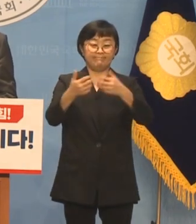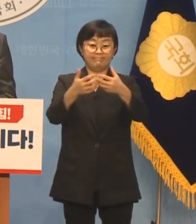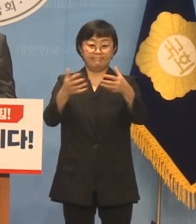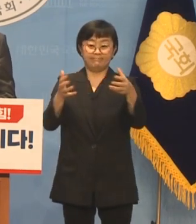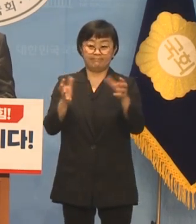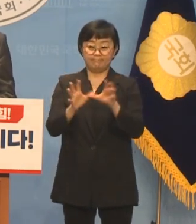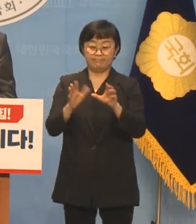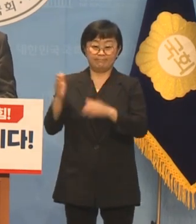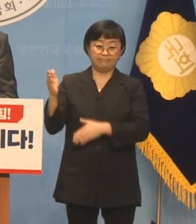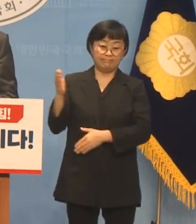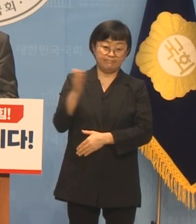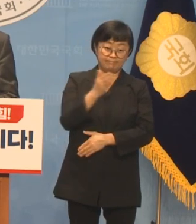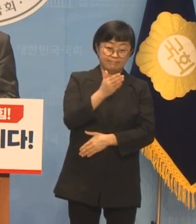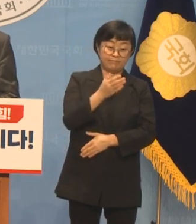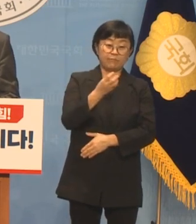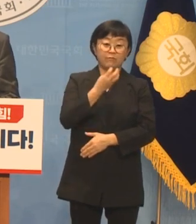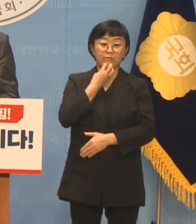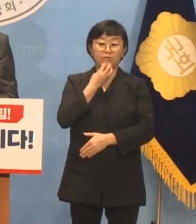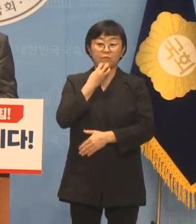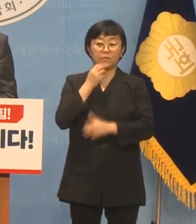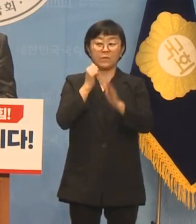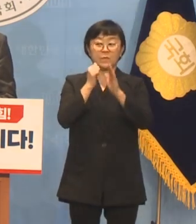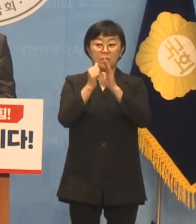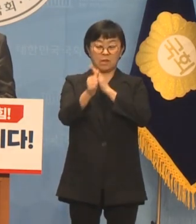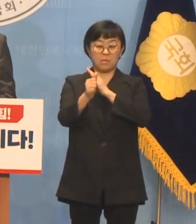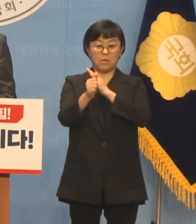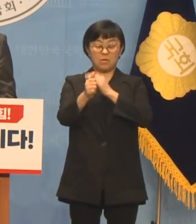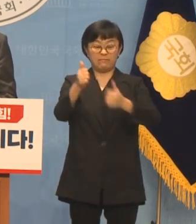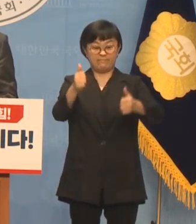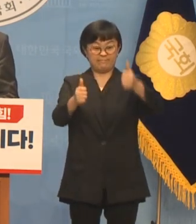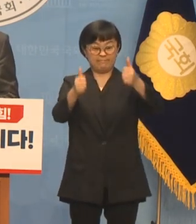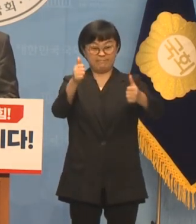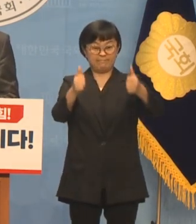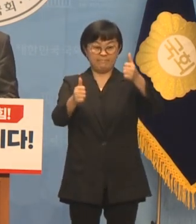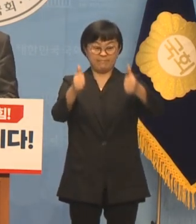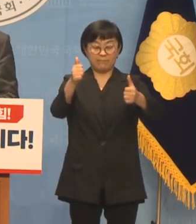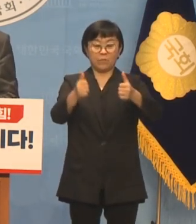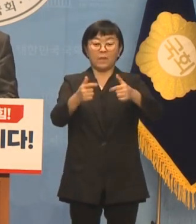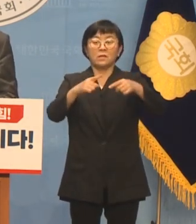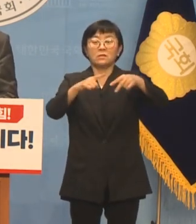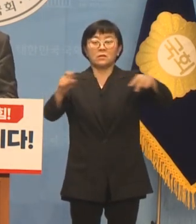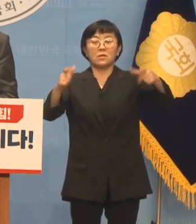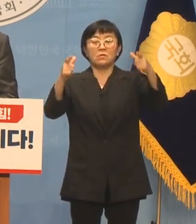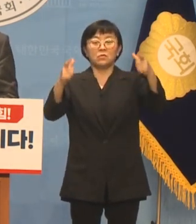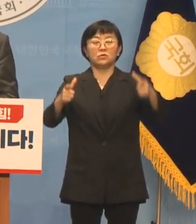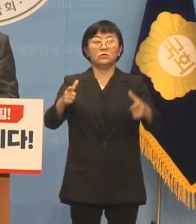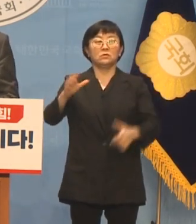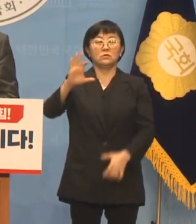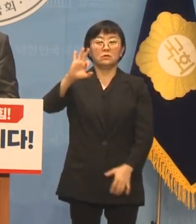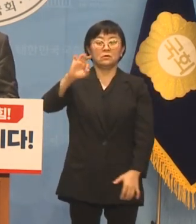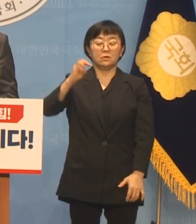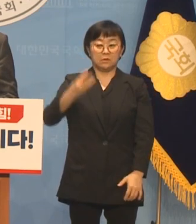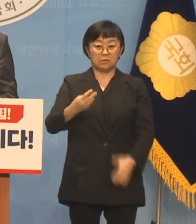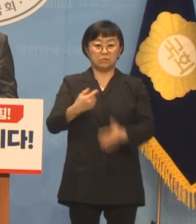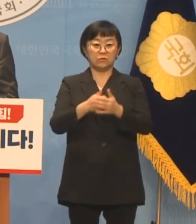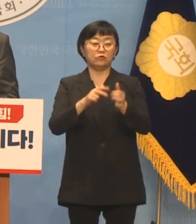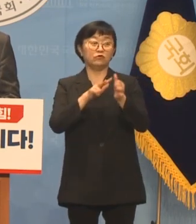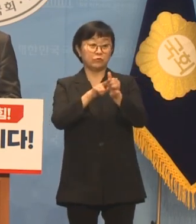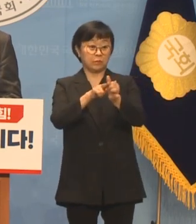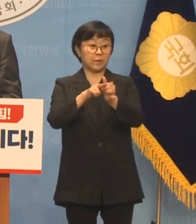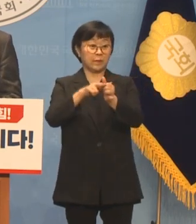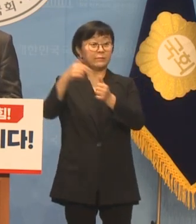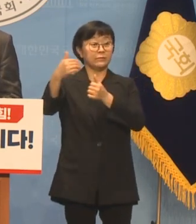당으로부터 서울의 대표적인 격전지인 서대문 을 지역에